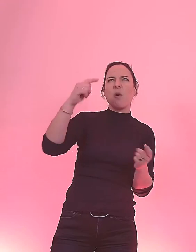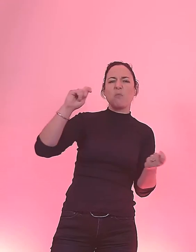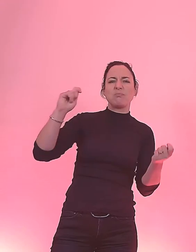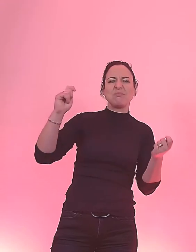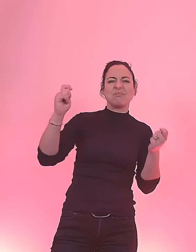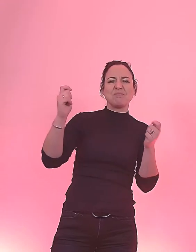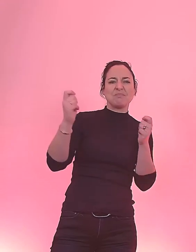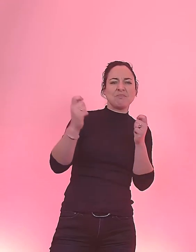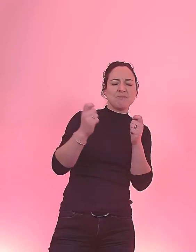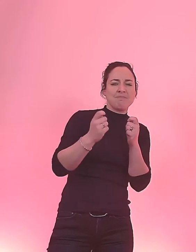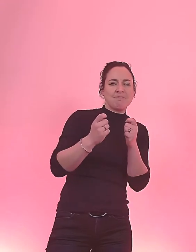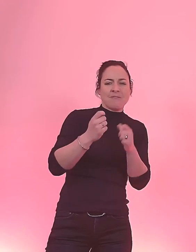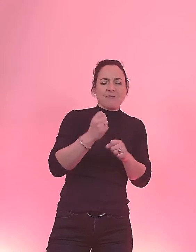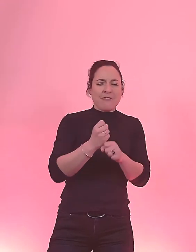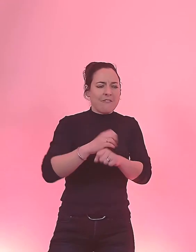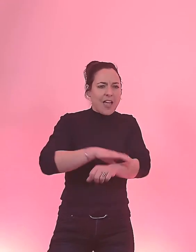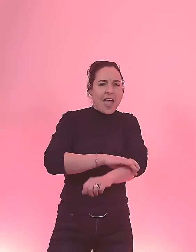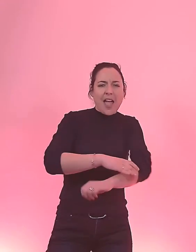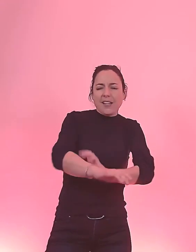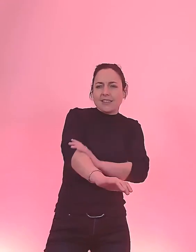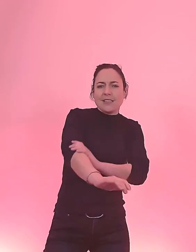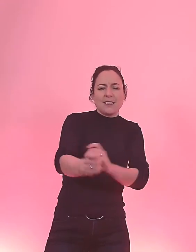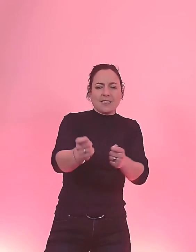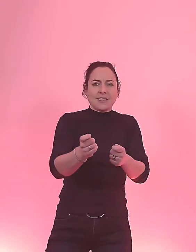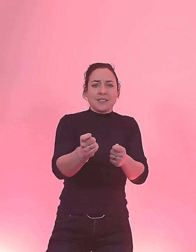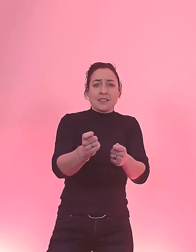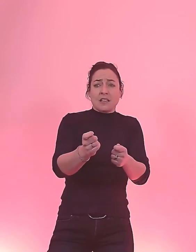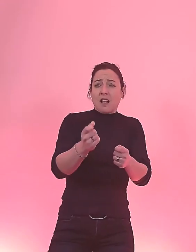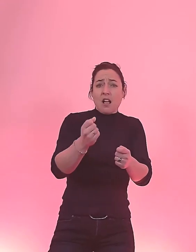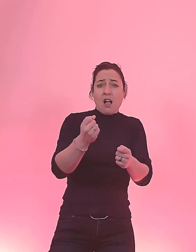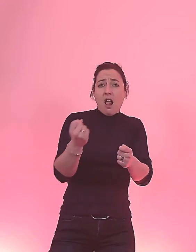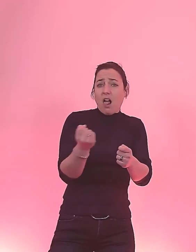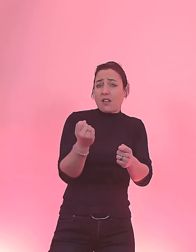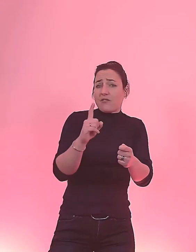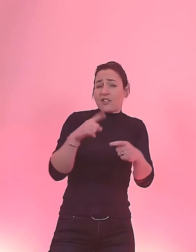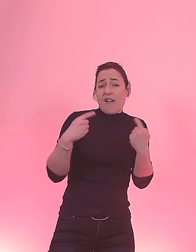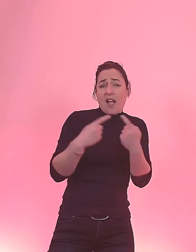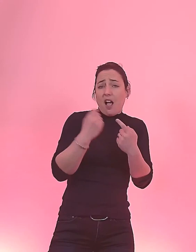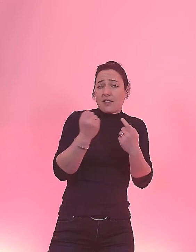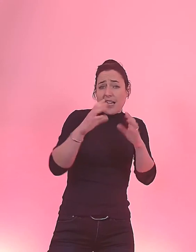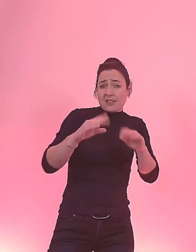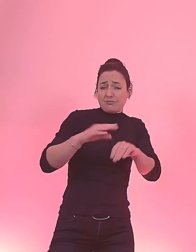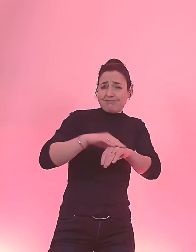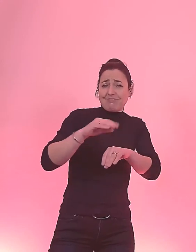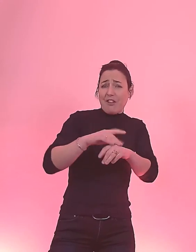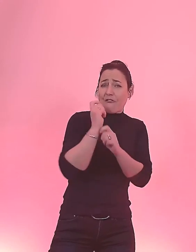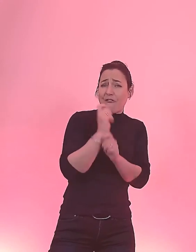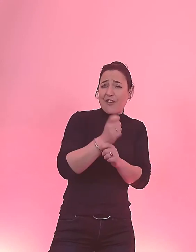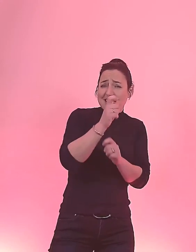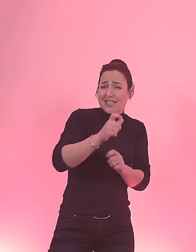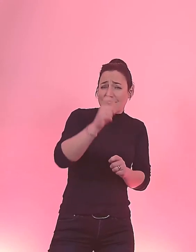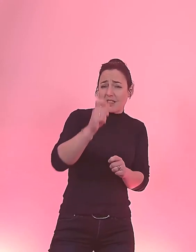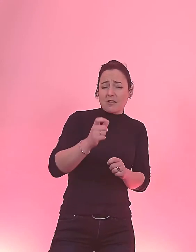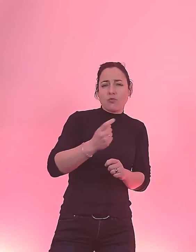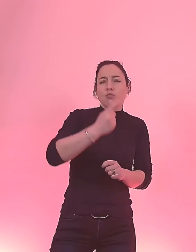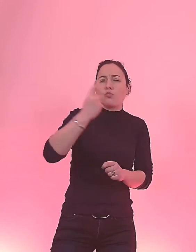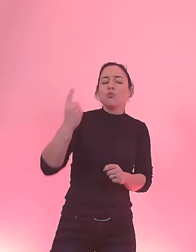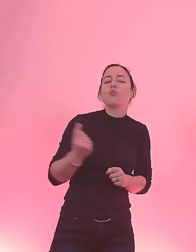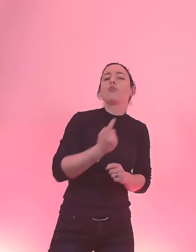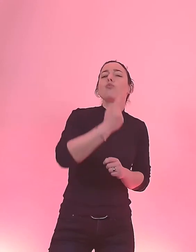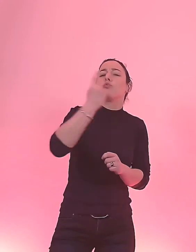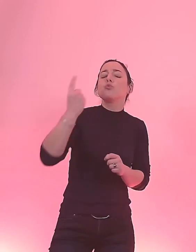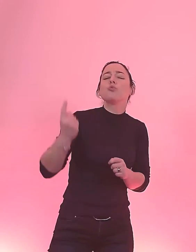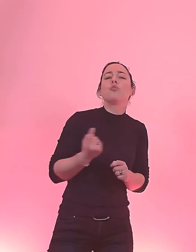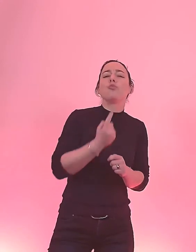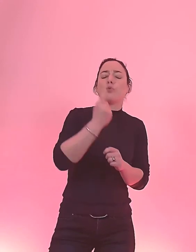gingen handwerken we deden wat we altijd deden want we waren ervaren vissers padden zal veel uren op die boot gezeten we we lieten onze zeilen